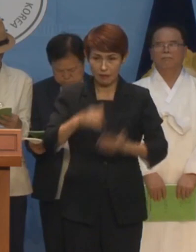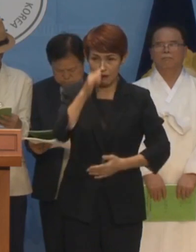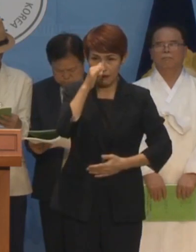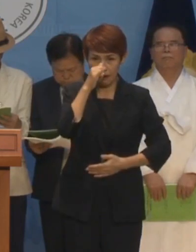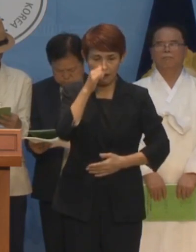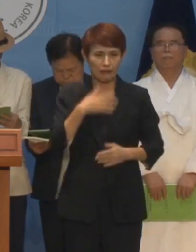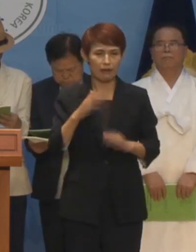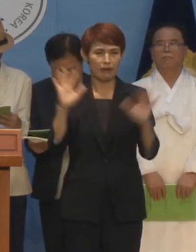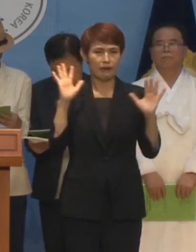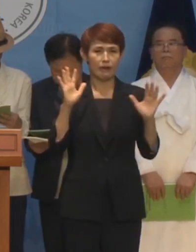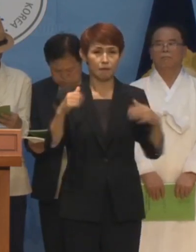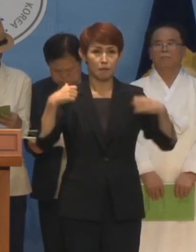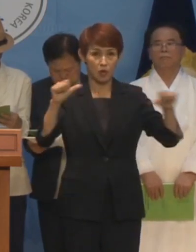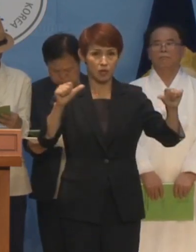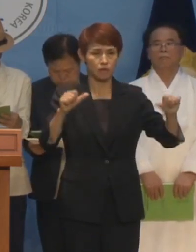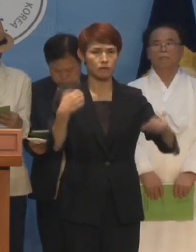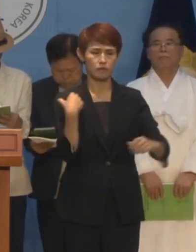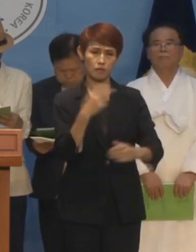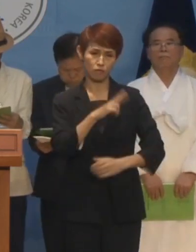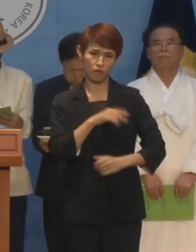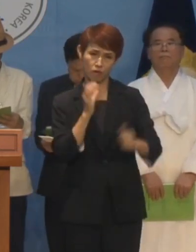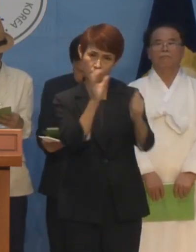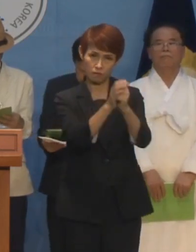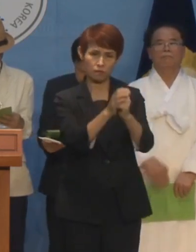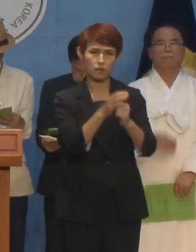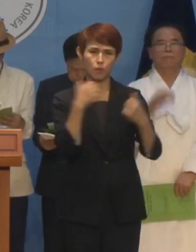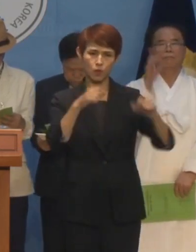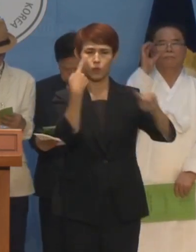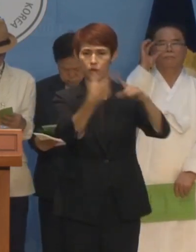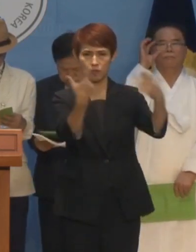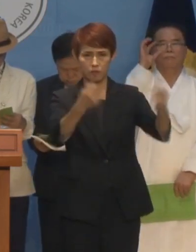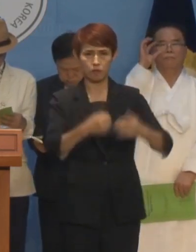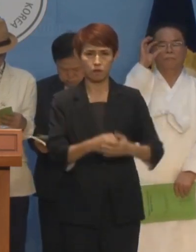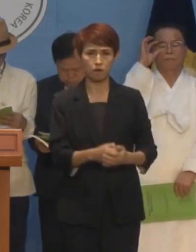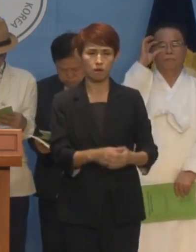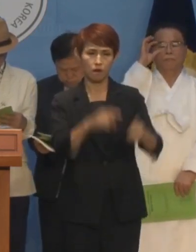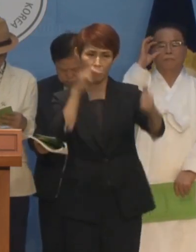포기하는 것이다. 또한 비난을 받는 것이 포기할